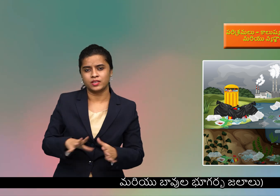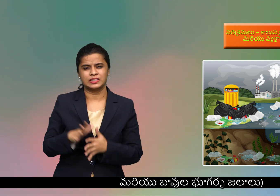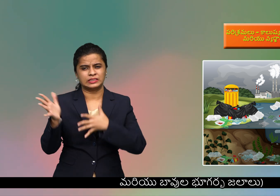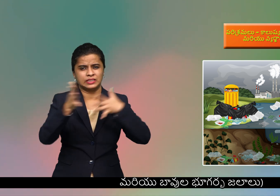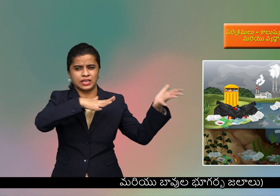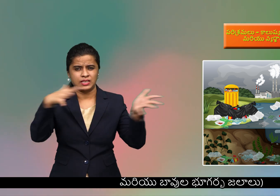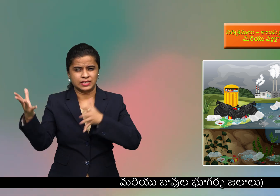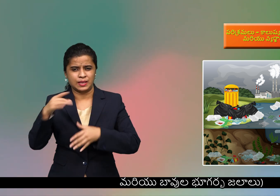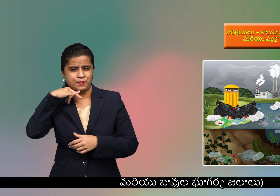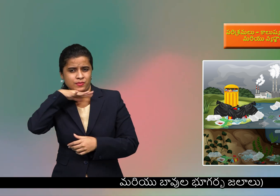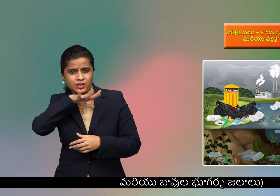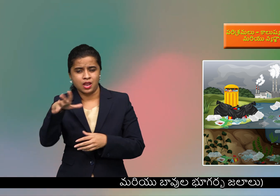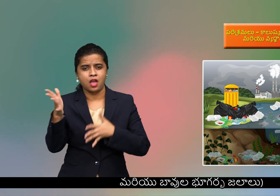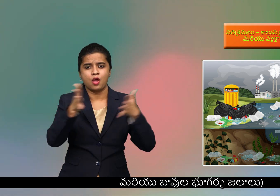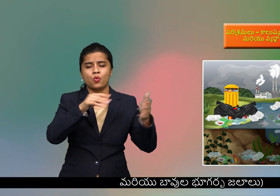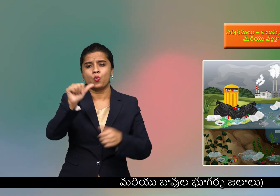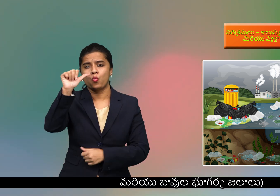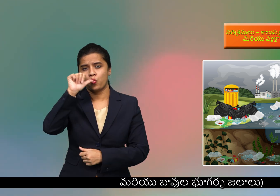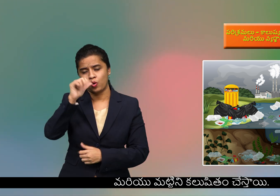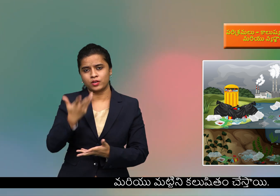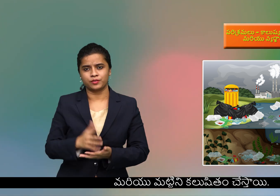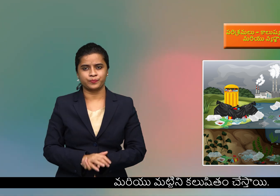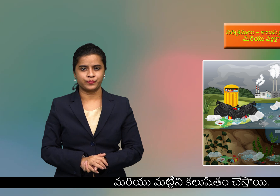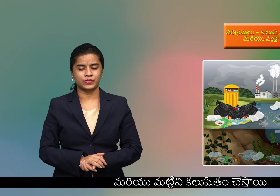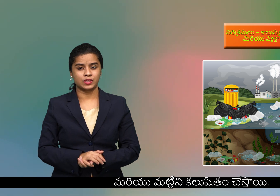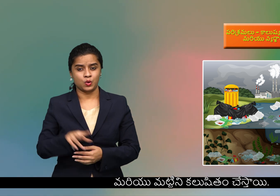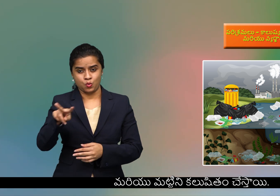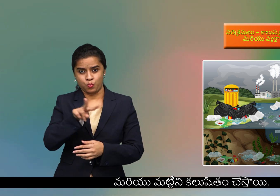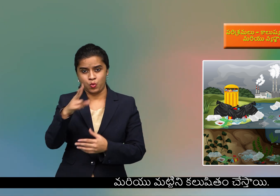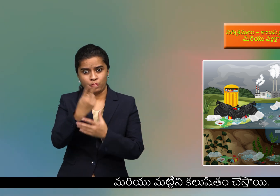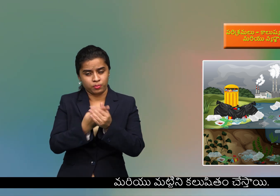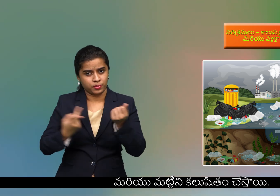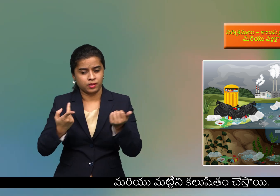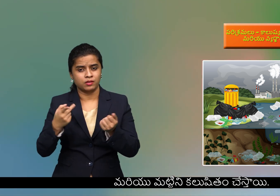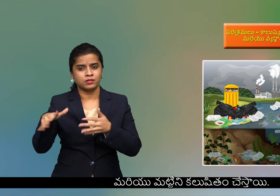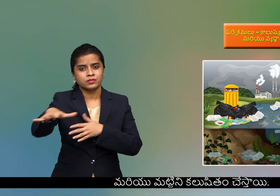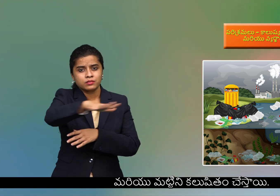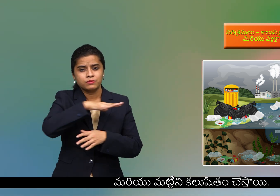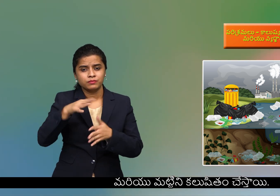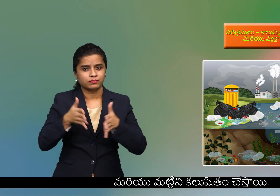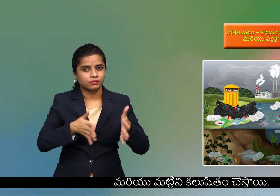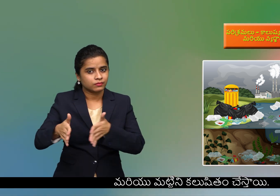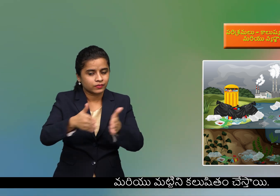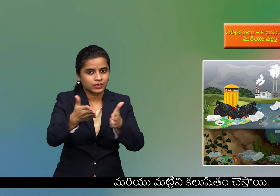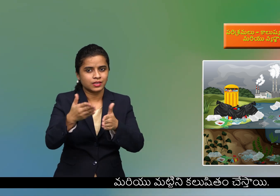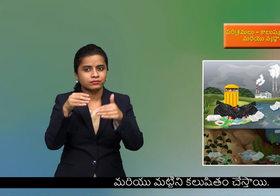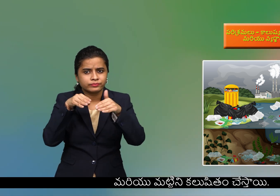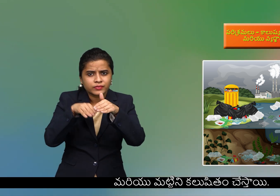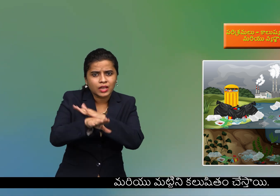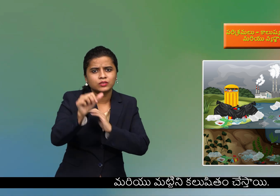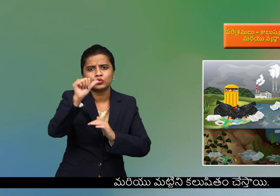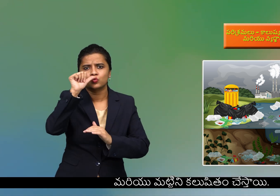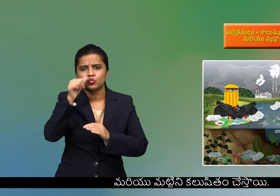జలాలు మరియు బావుల భూగర్భ జలాలు మరియు మట్టిని కలుషితం చేస్తాయి.